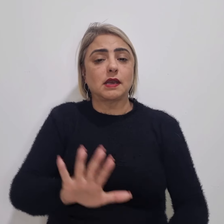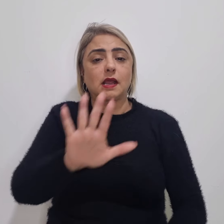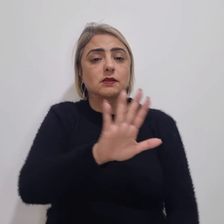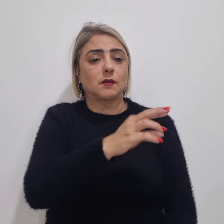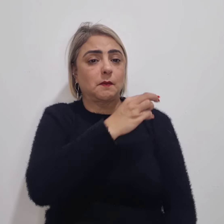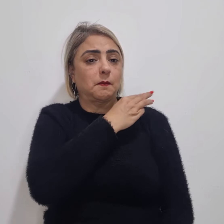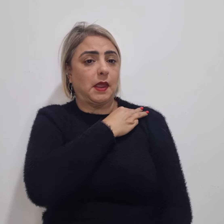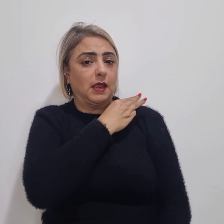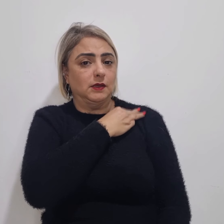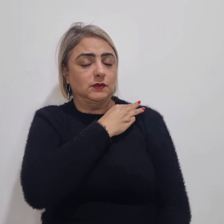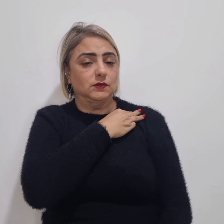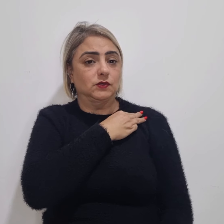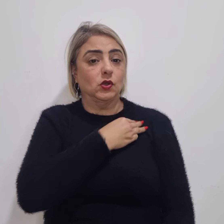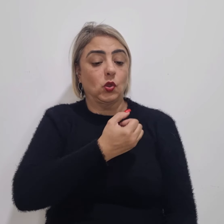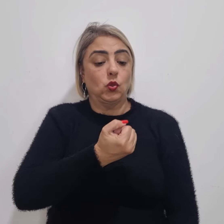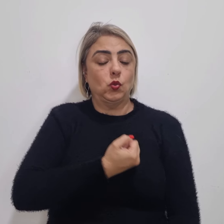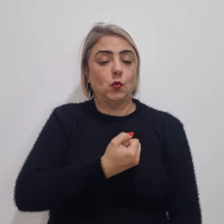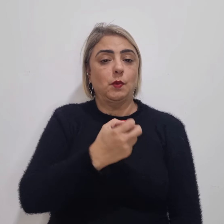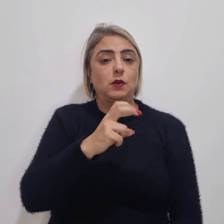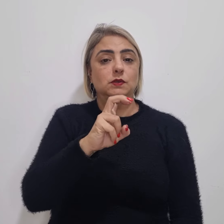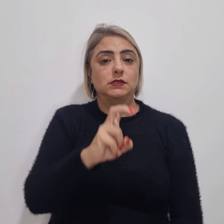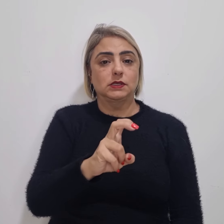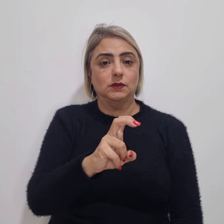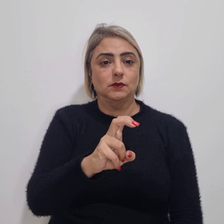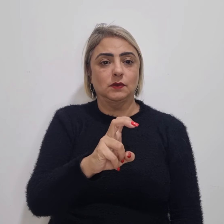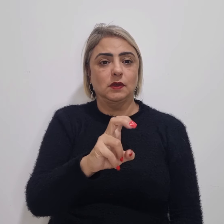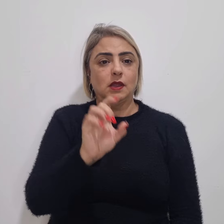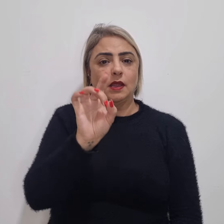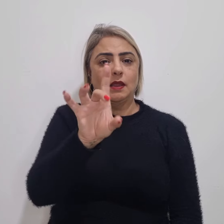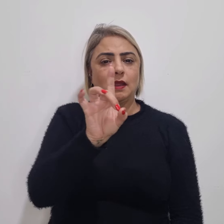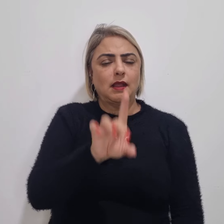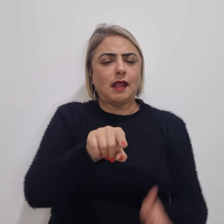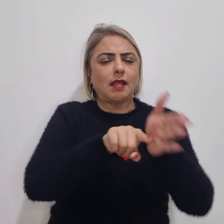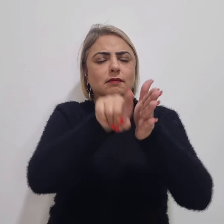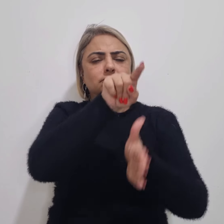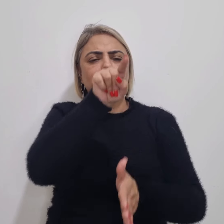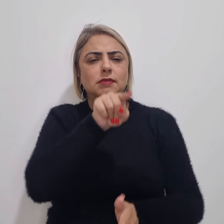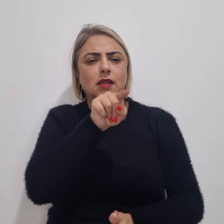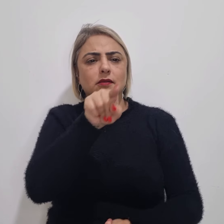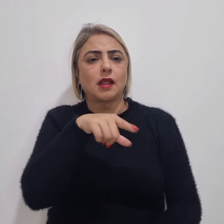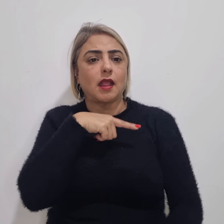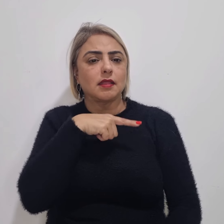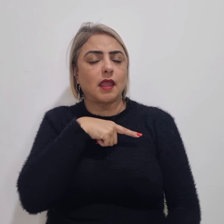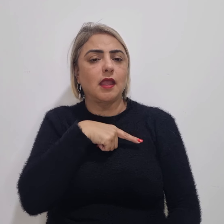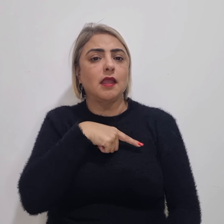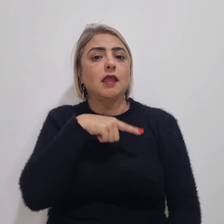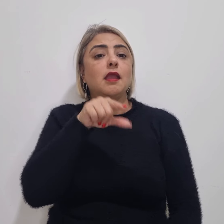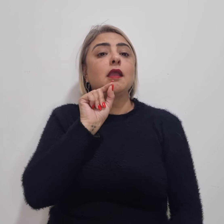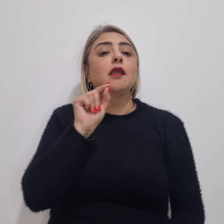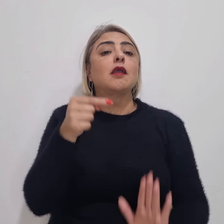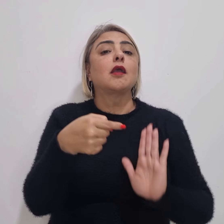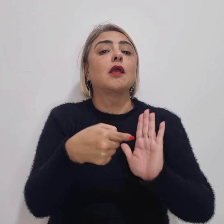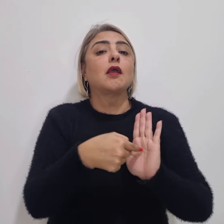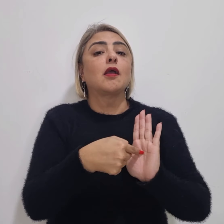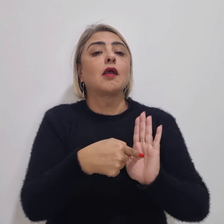Passo 5. Para cada pergunta, você tem que marcar concordo com a